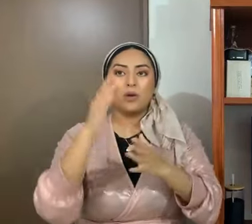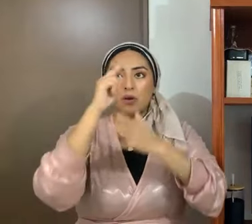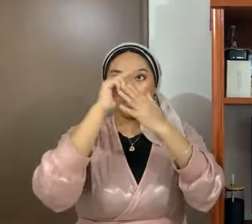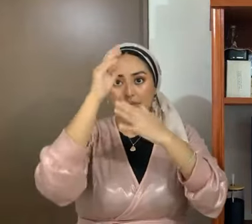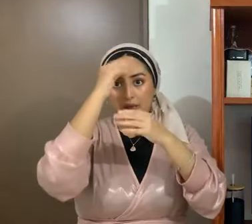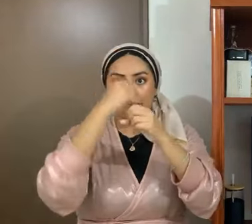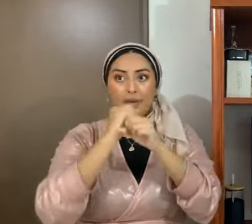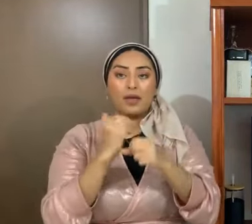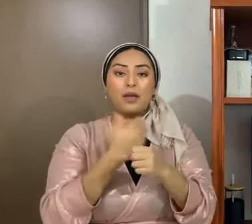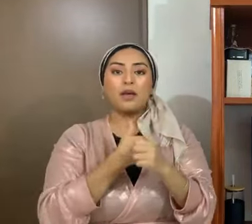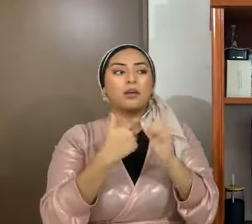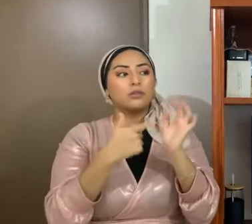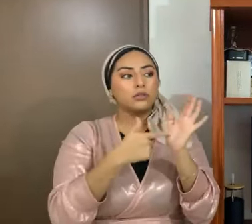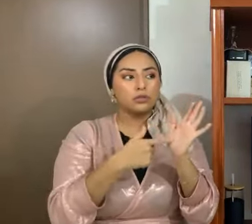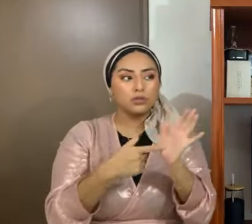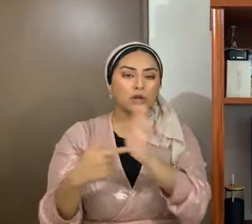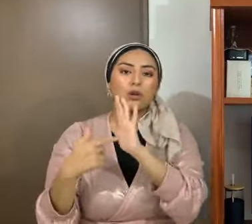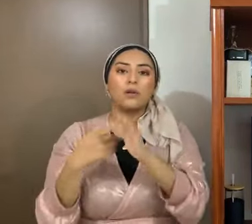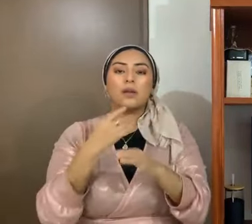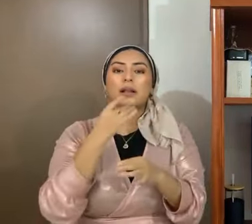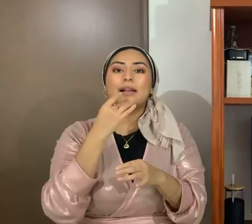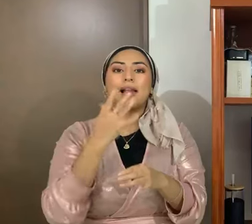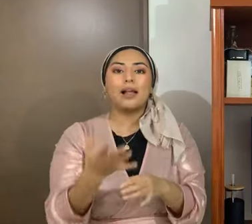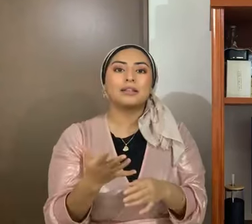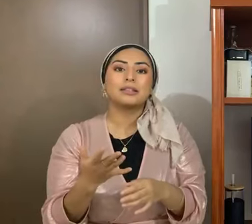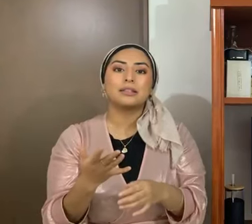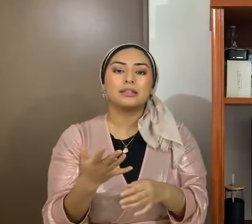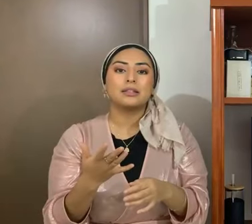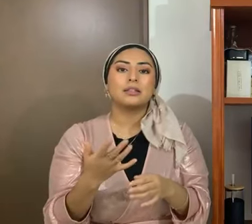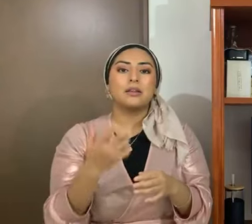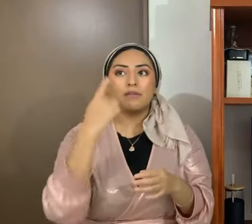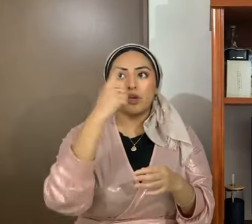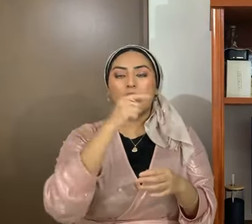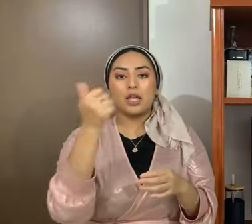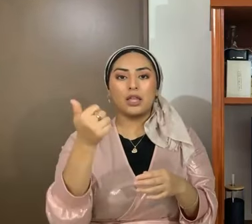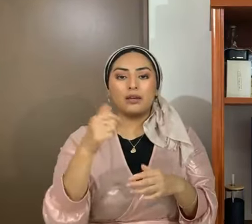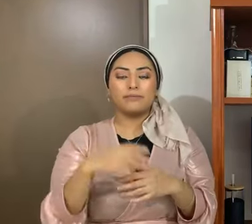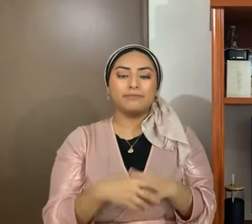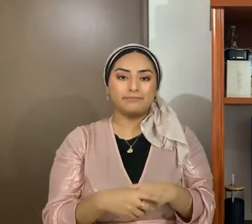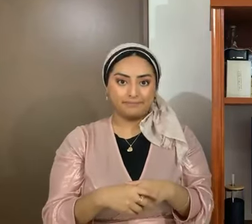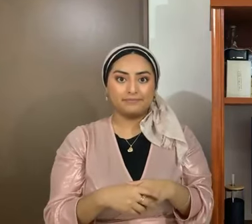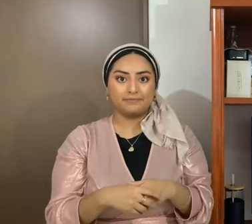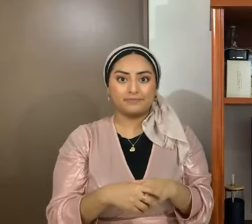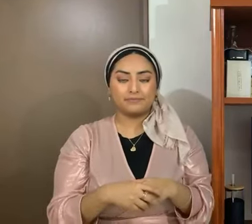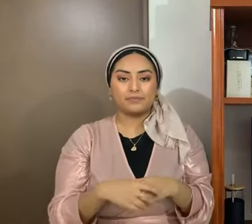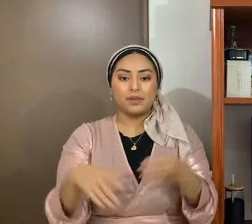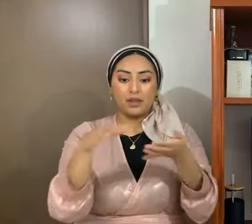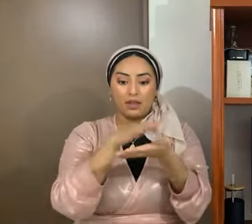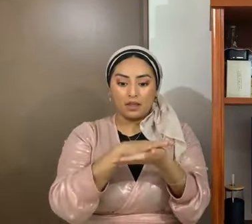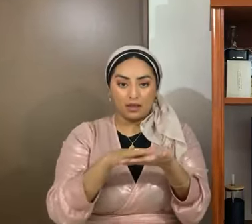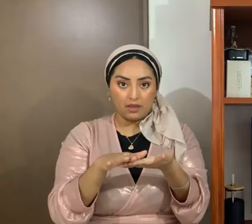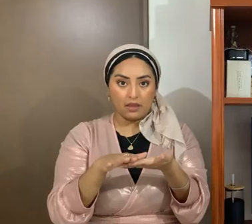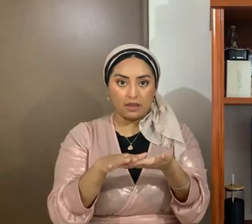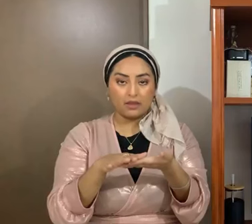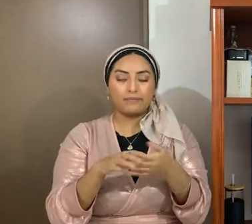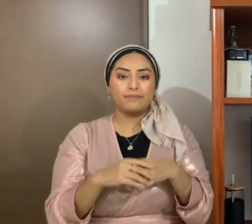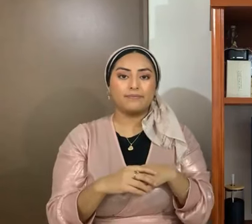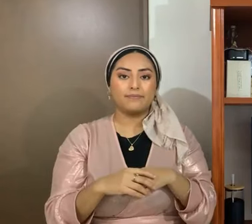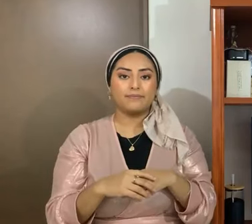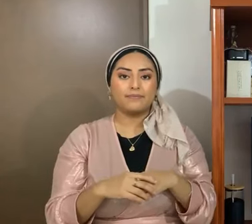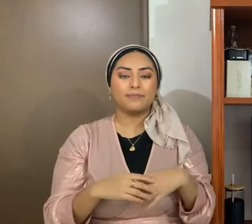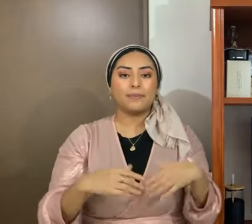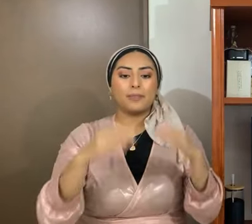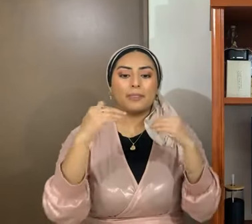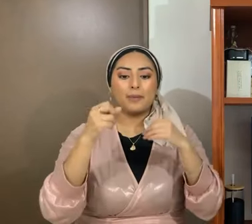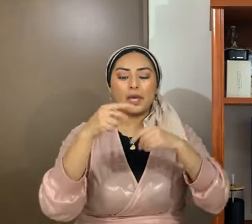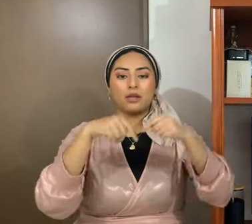nos hizo para que transmitamos luz para los demás, ¿sí? Con modestia y con recato.